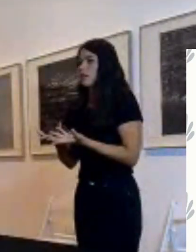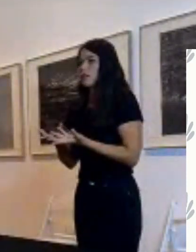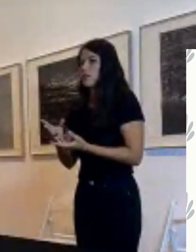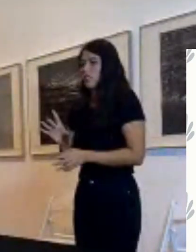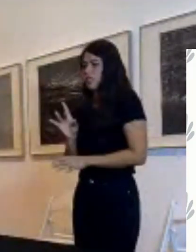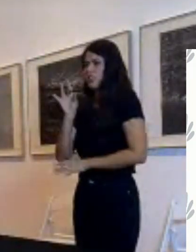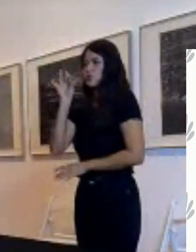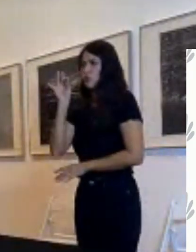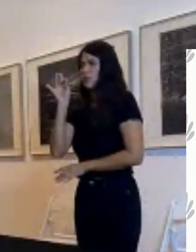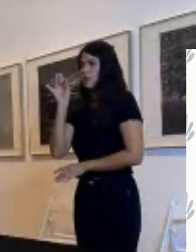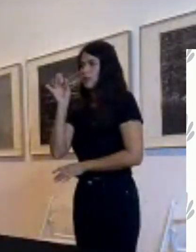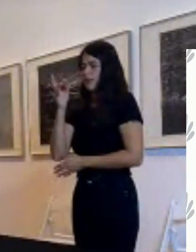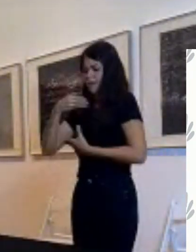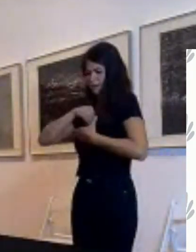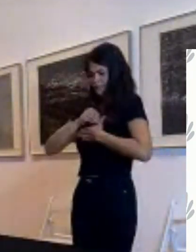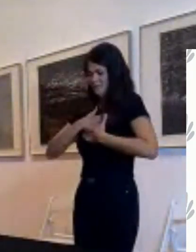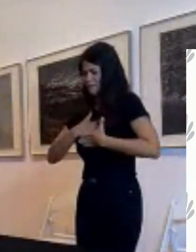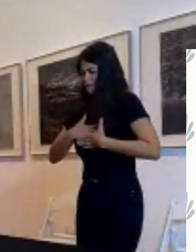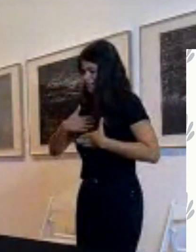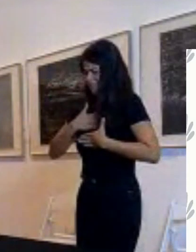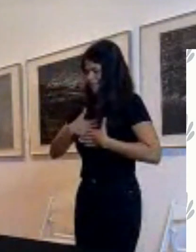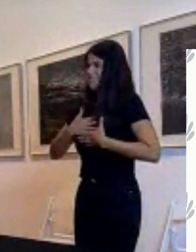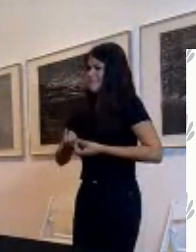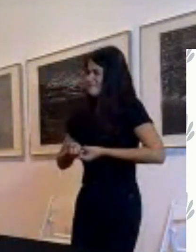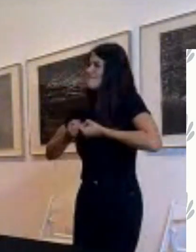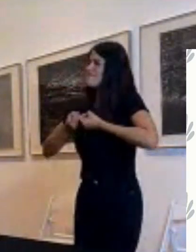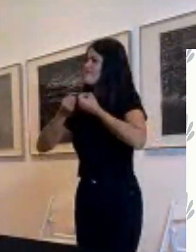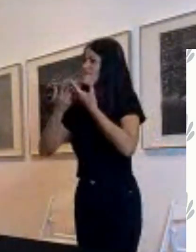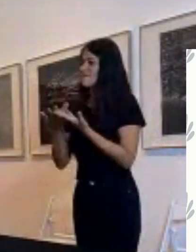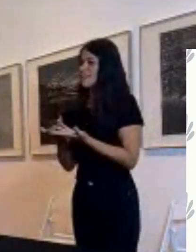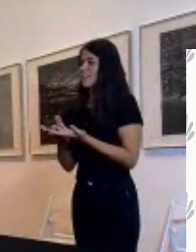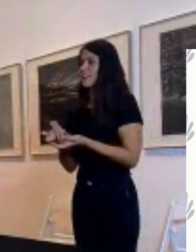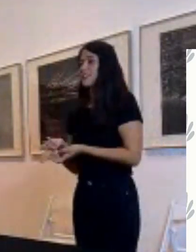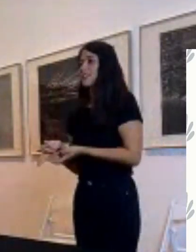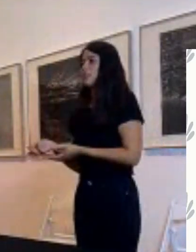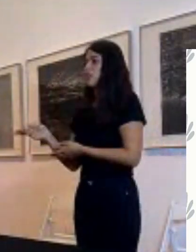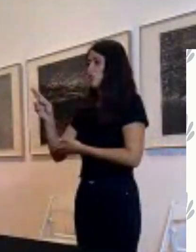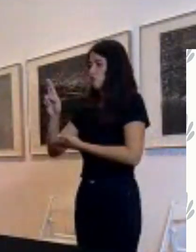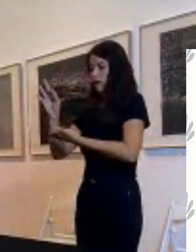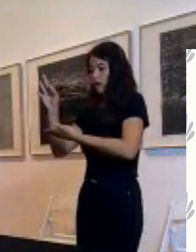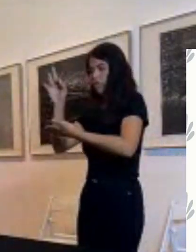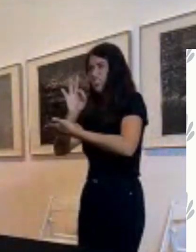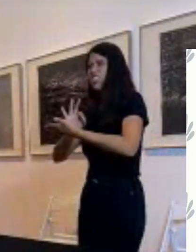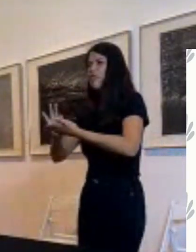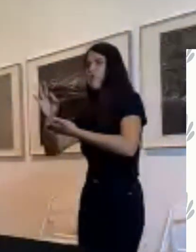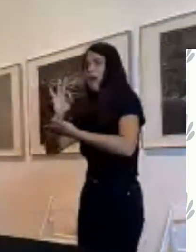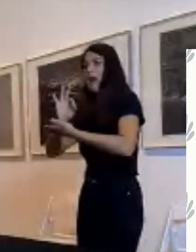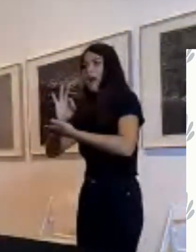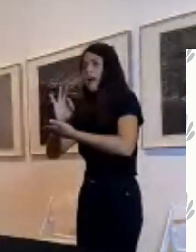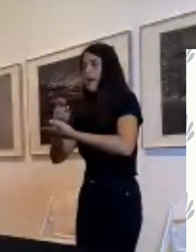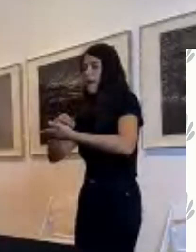que tienen algunas cosas escondidas y que quieren sacar, ¿verdad? Que vuelven a dibujar, que vuelven a